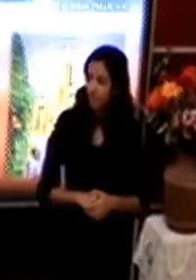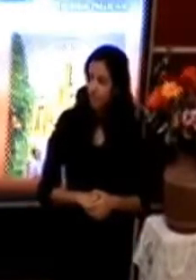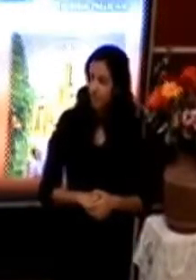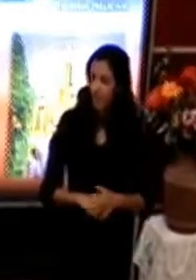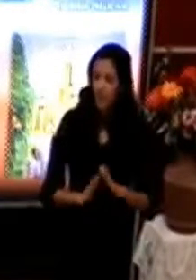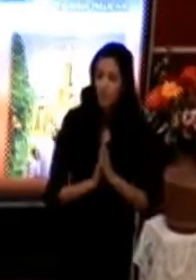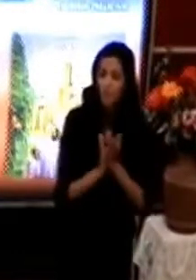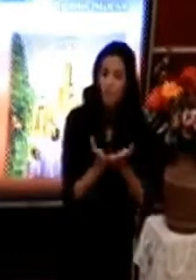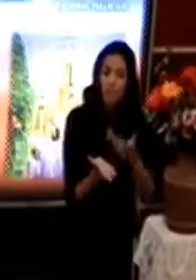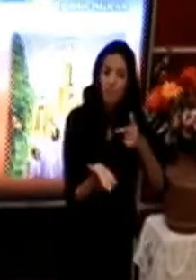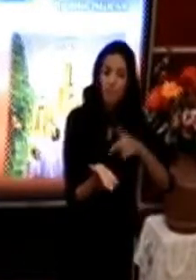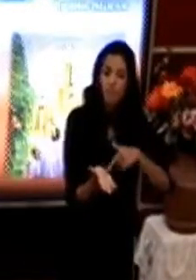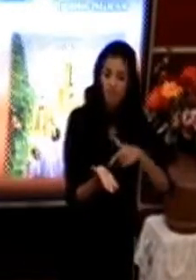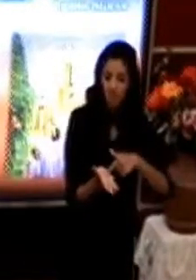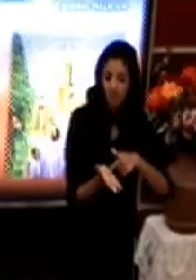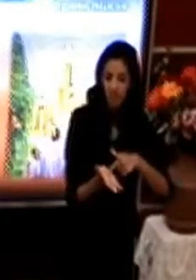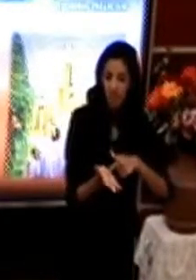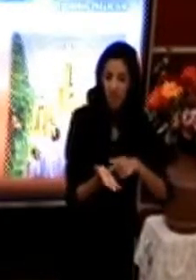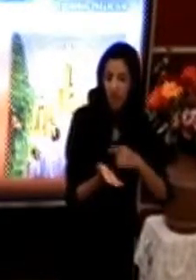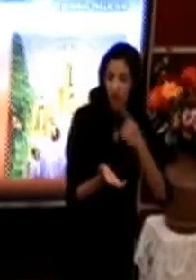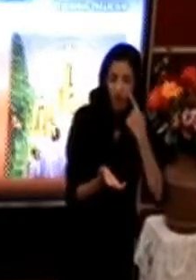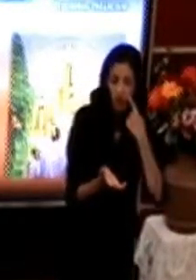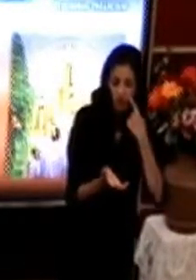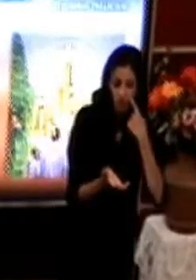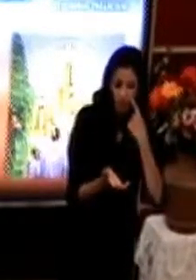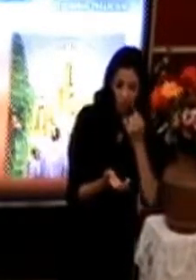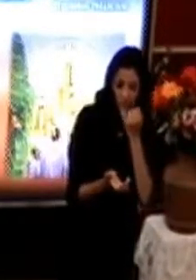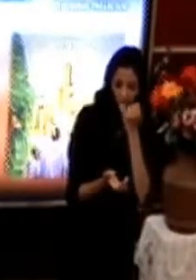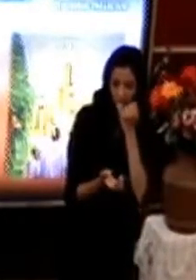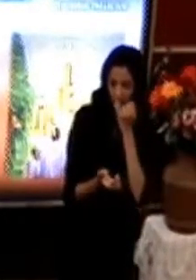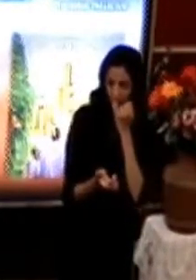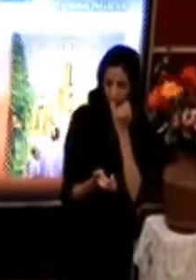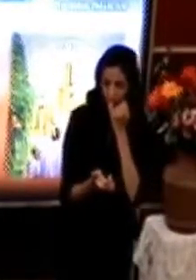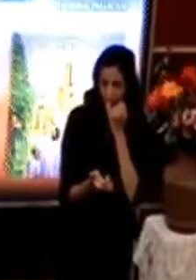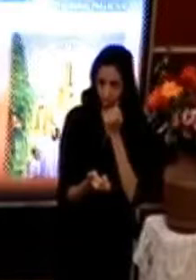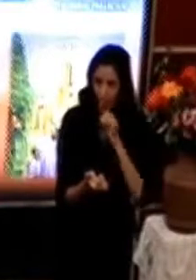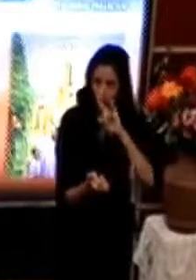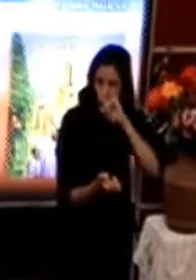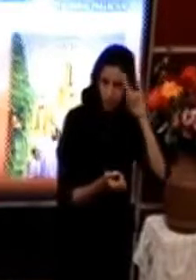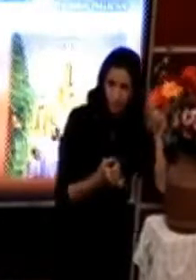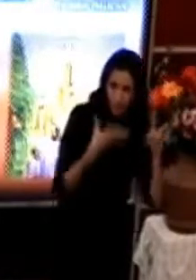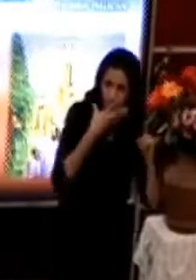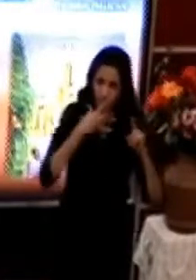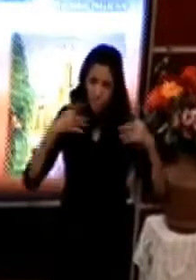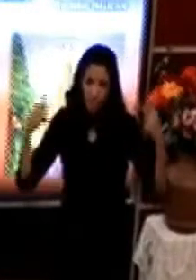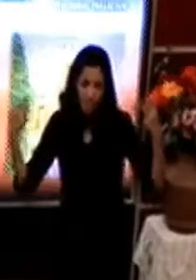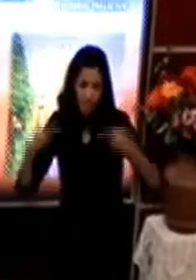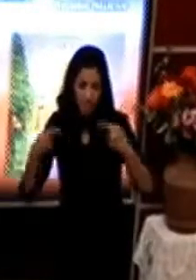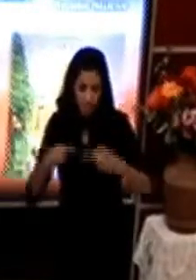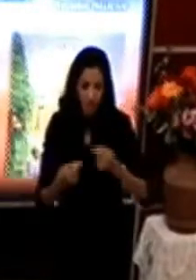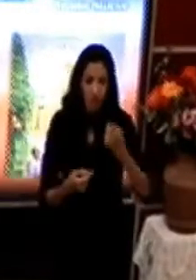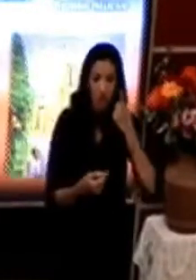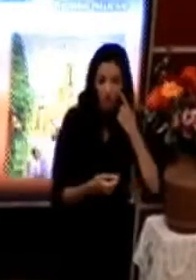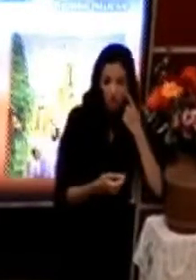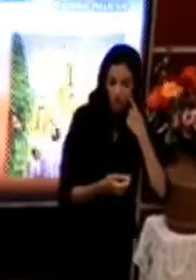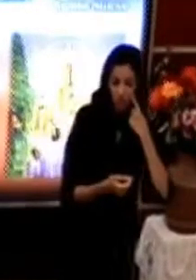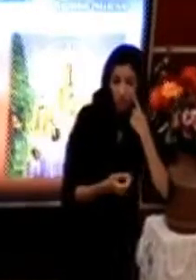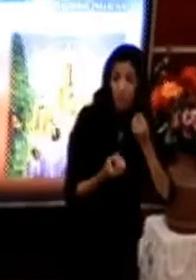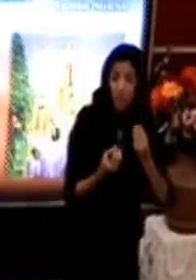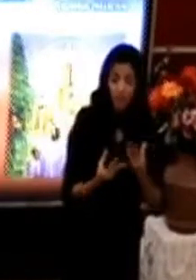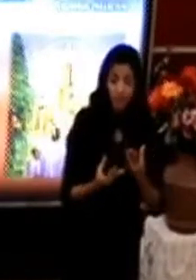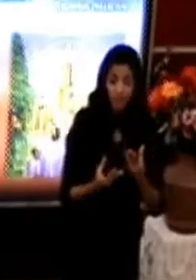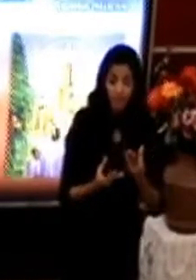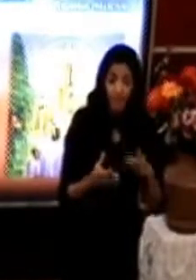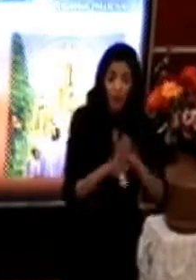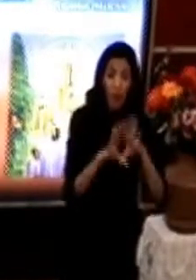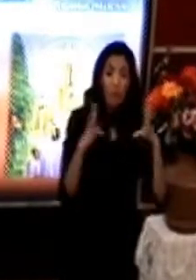del conflicto entre el bien y el mal. Porque el pueblo de Dios, hermanos, en todas partes de la tierra, todos los sábados, tiene